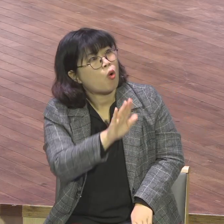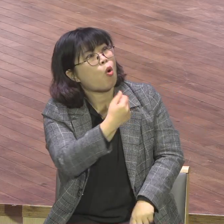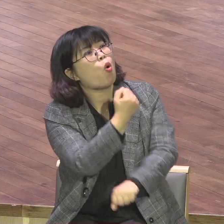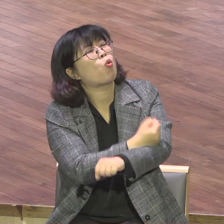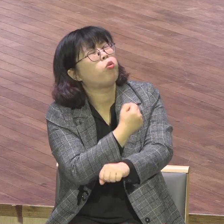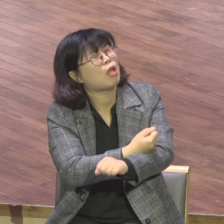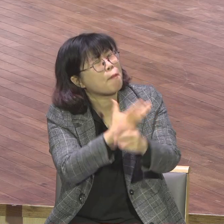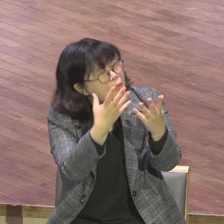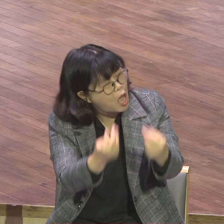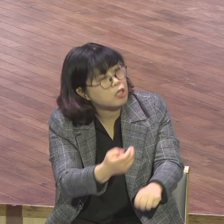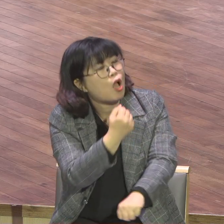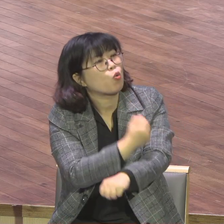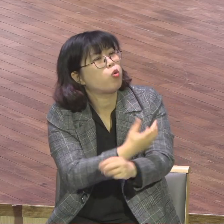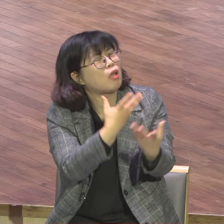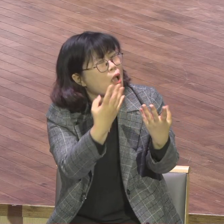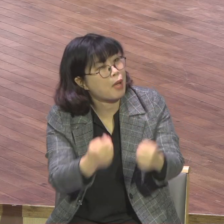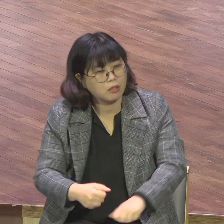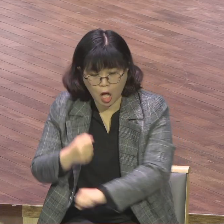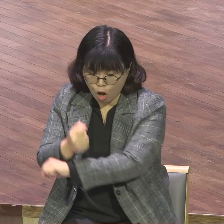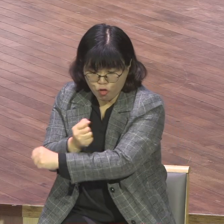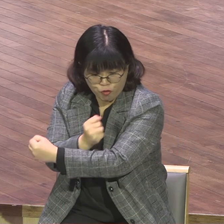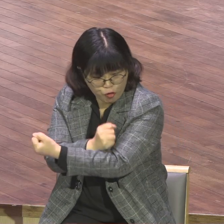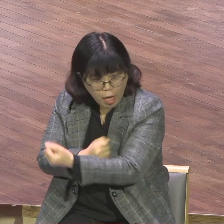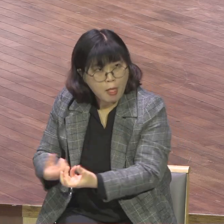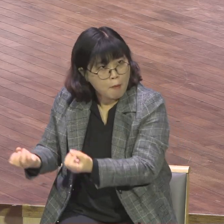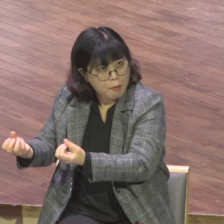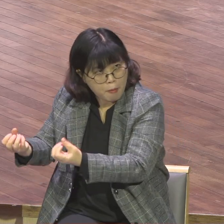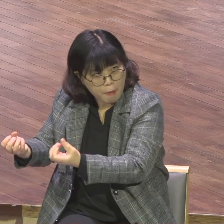야, 내가 그랬어. 야, 너 만들어 천사다, 천사.